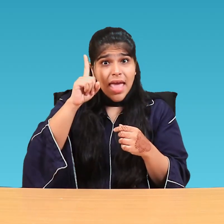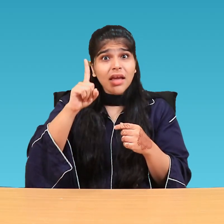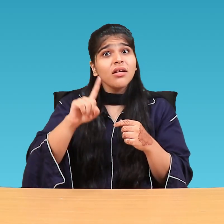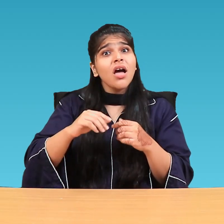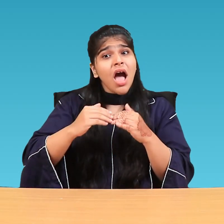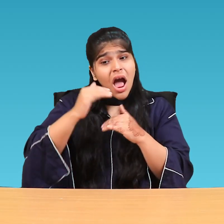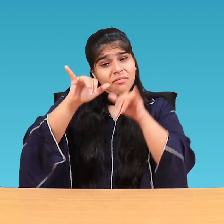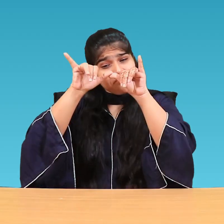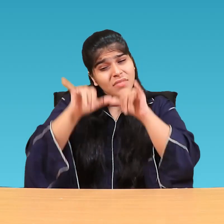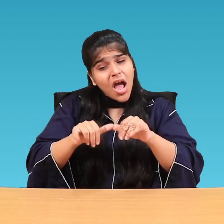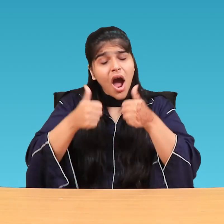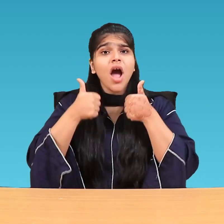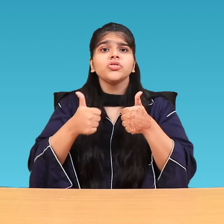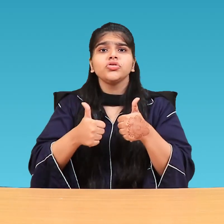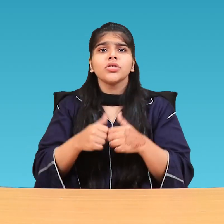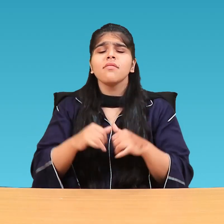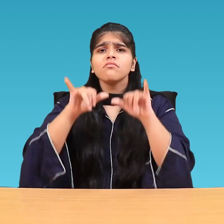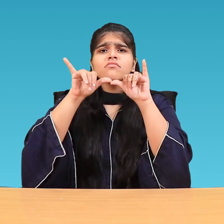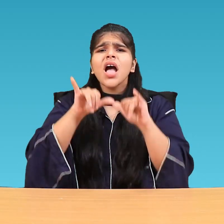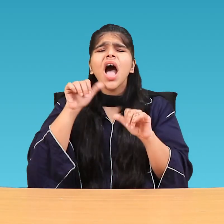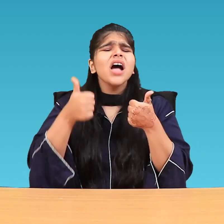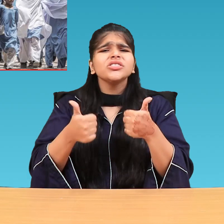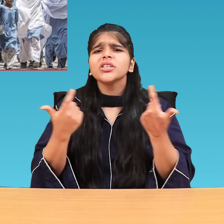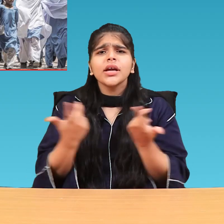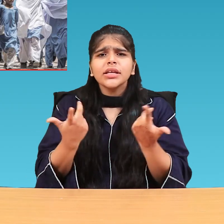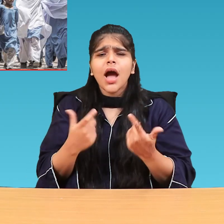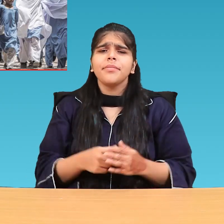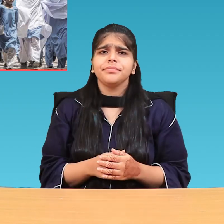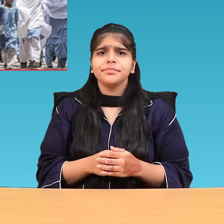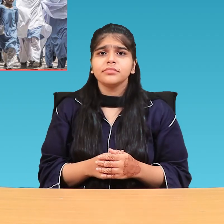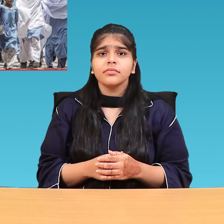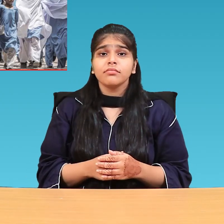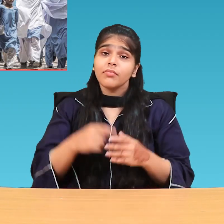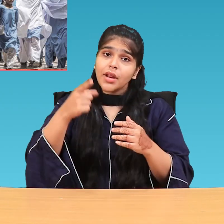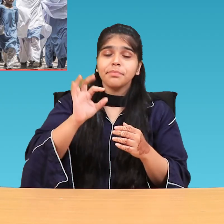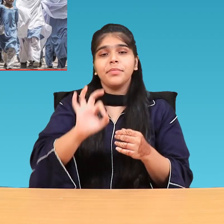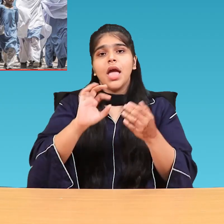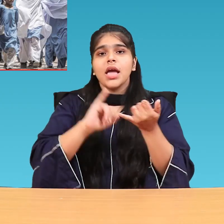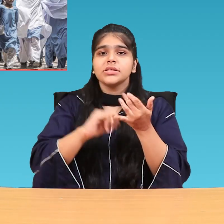बेहतरीन निज़ाम लेकर आएंगे। वो बेहतरीन निज़ाम क्या होगा? वो होगा सिंगल नेशनल करिकुलम